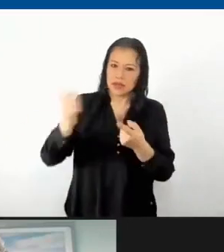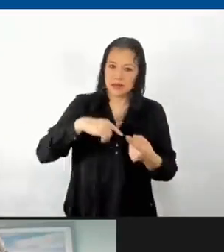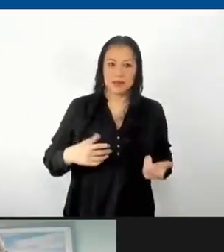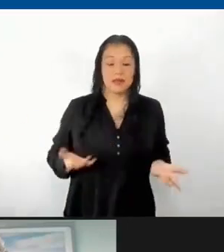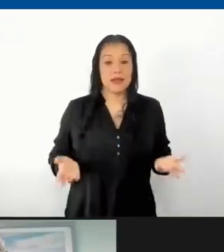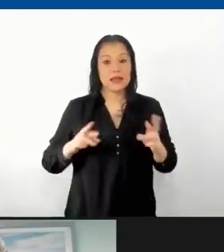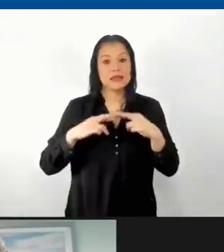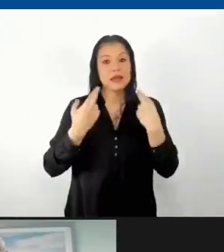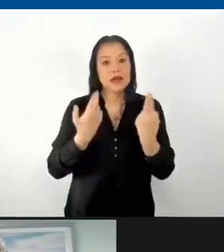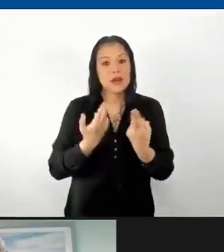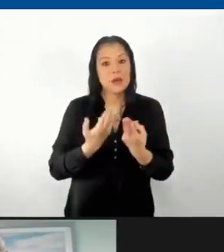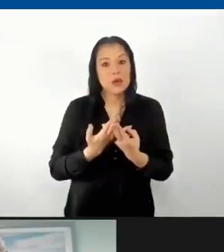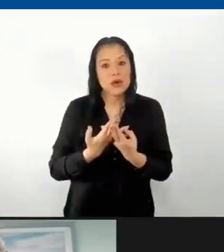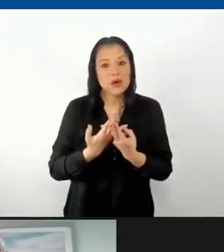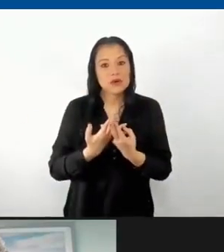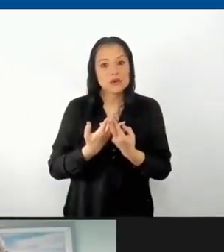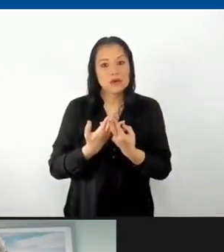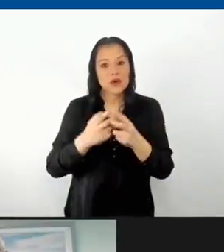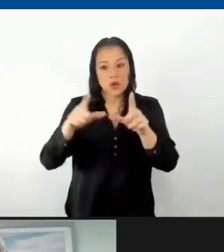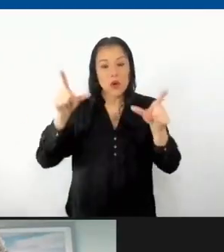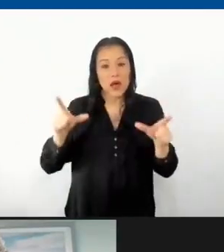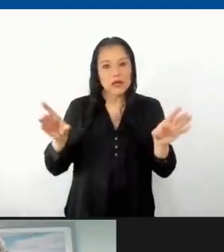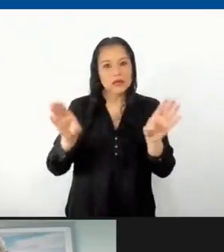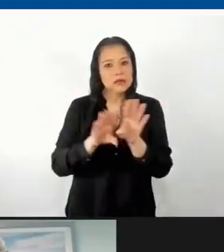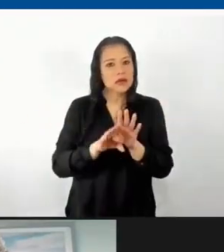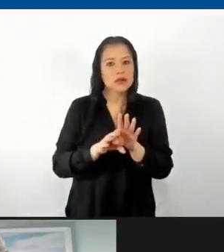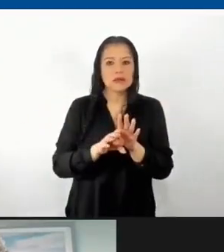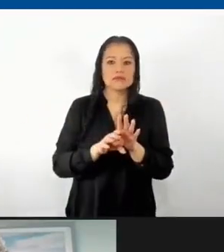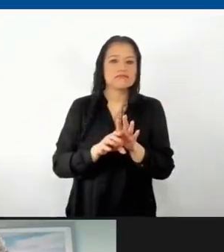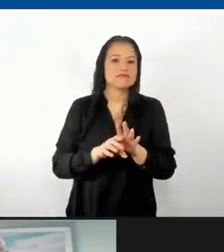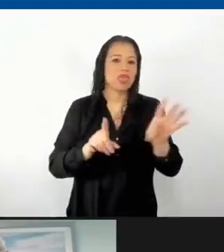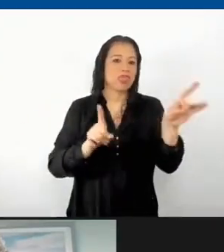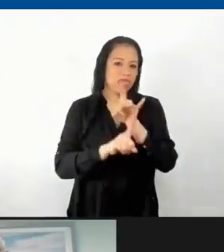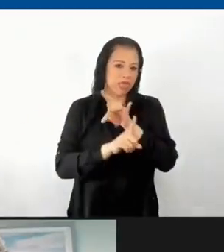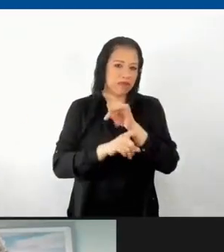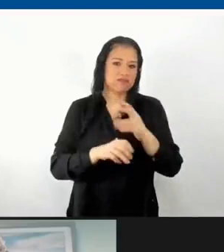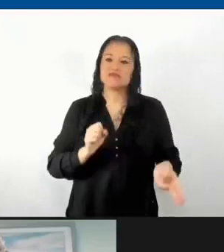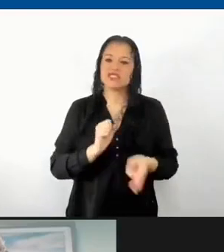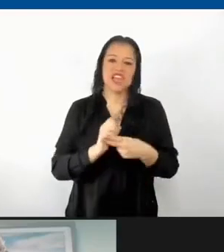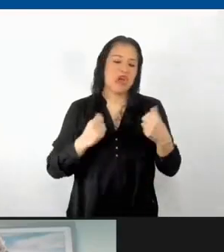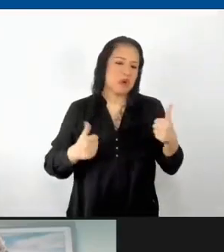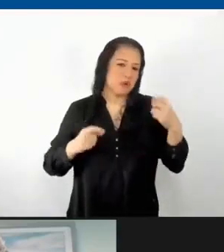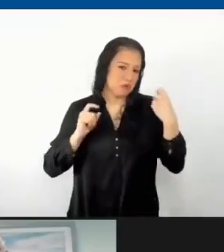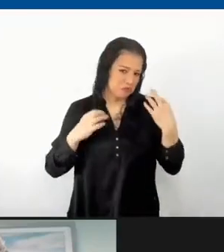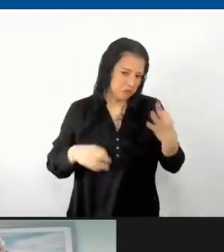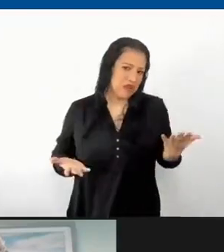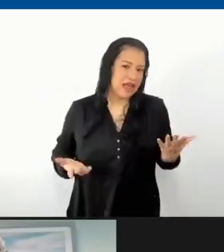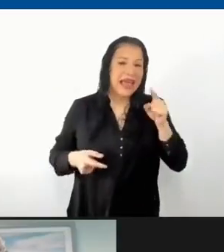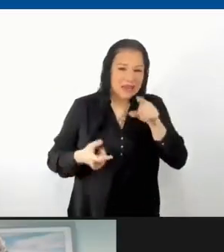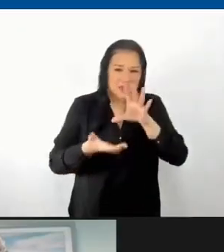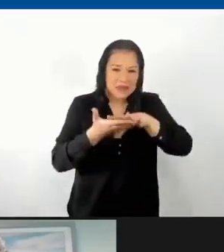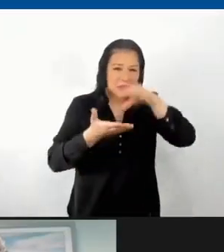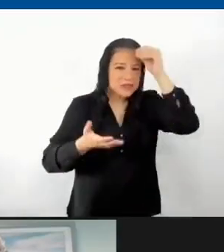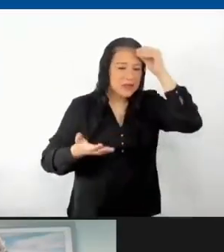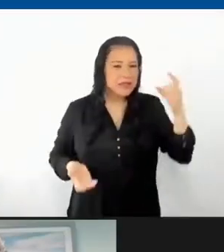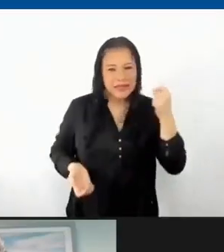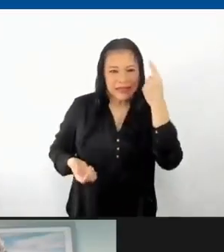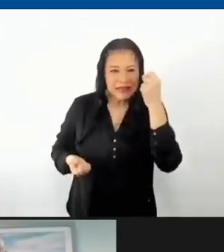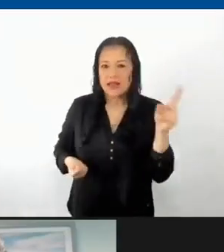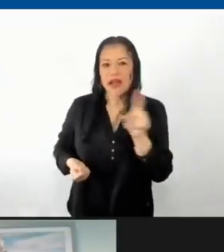reunión, espacio cerrado, contagio seguro. Eso es lo que tenemos que aprender. No